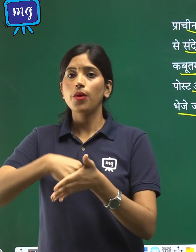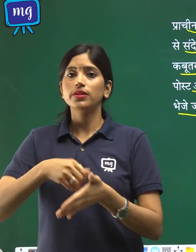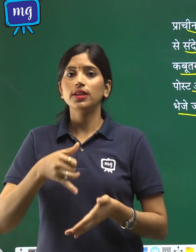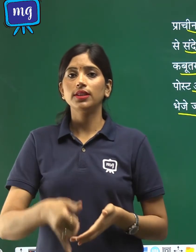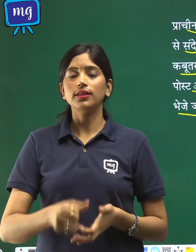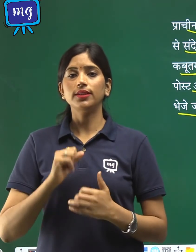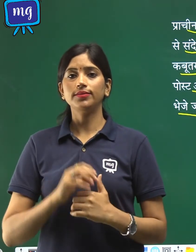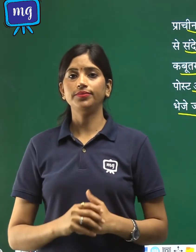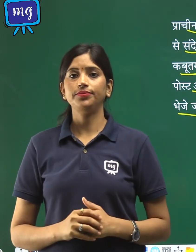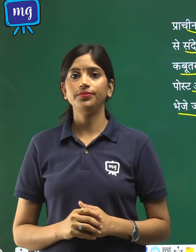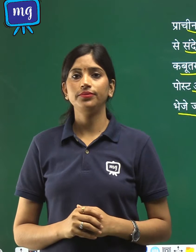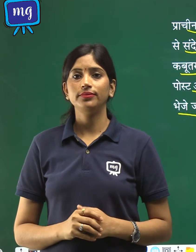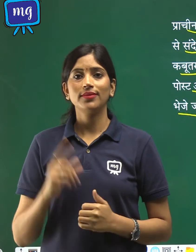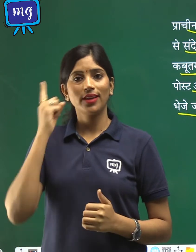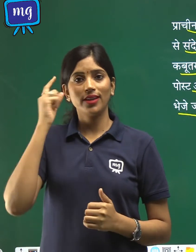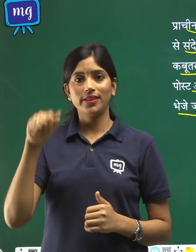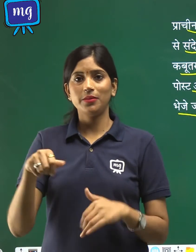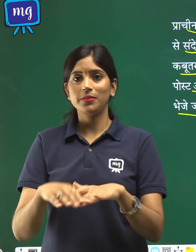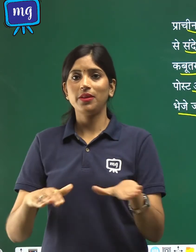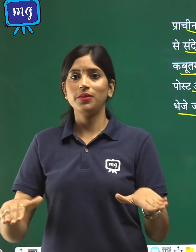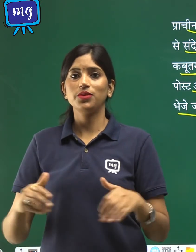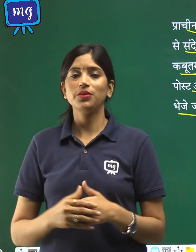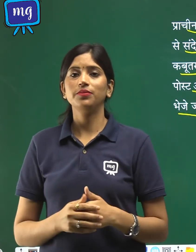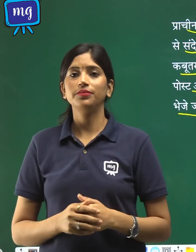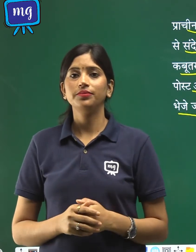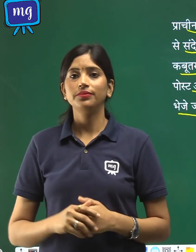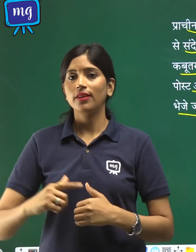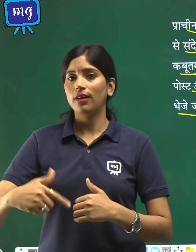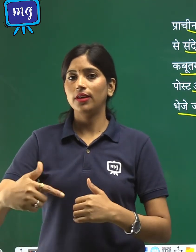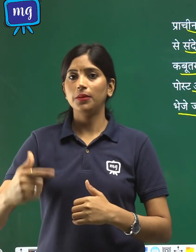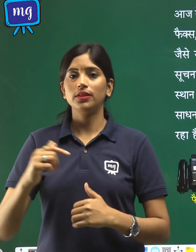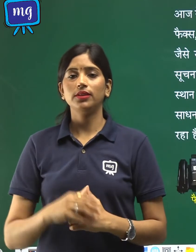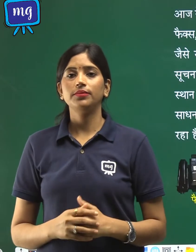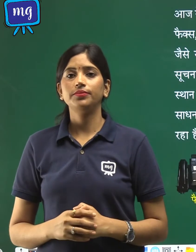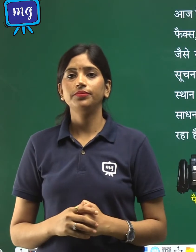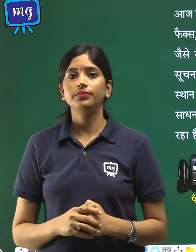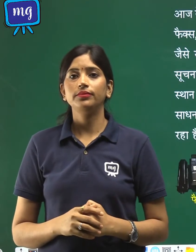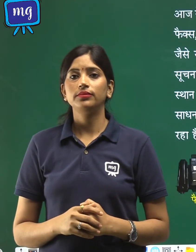हैं। समझ में आया बच्चों? आगे बढ़ते हैं।